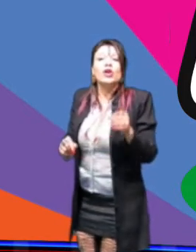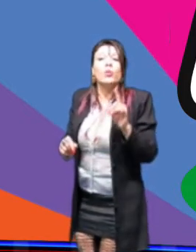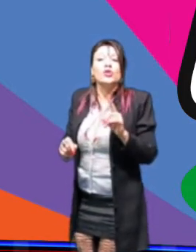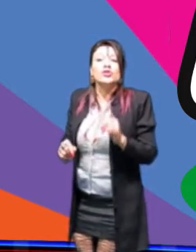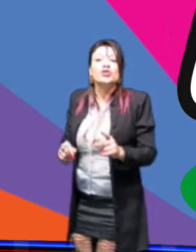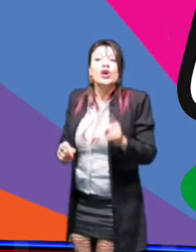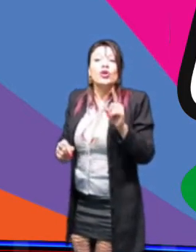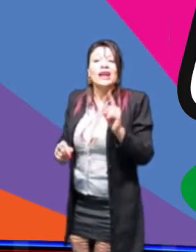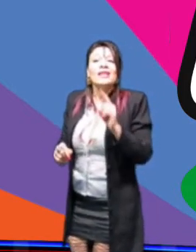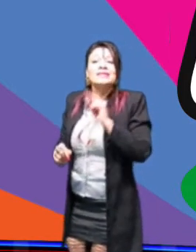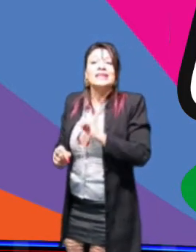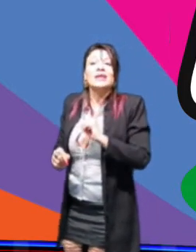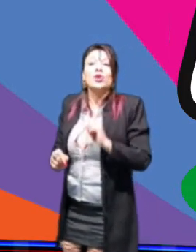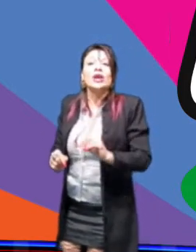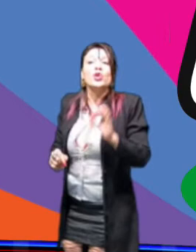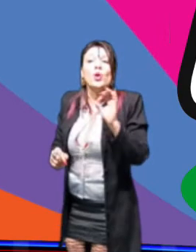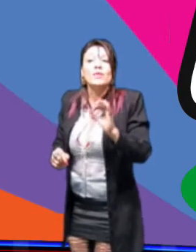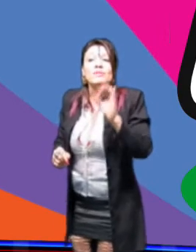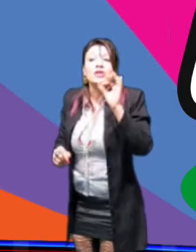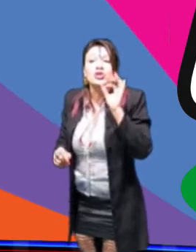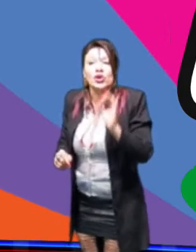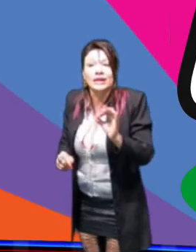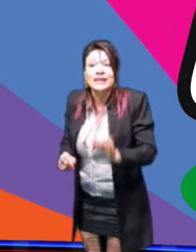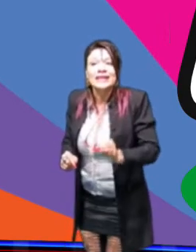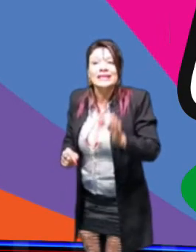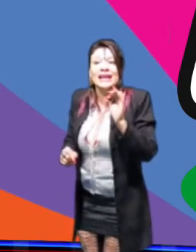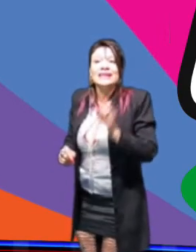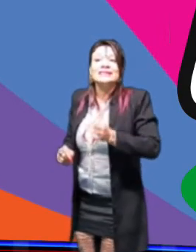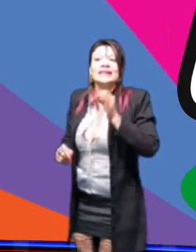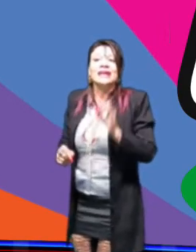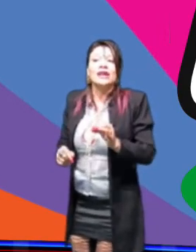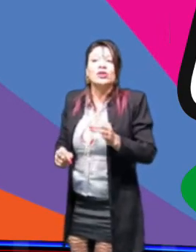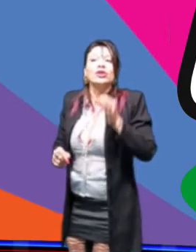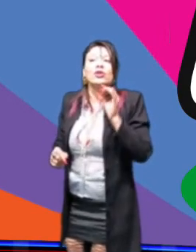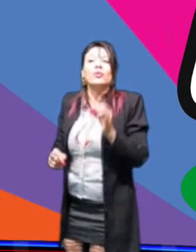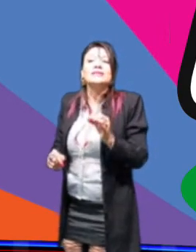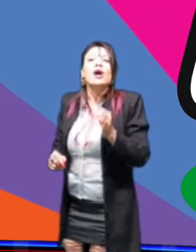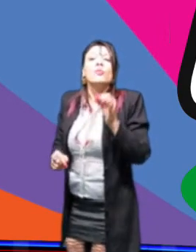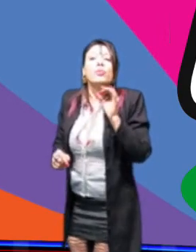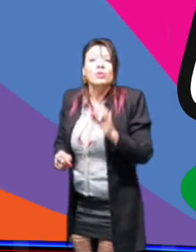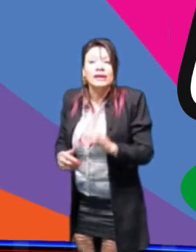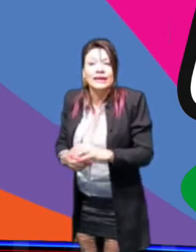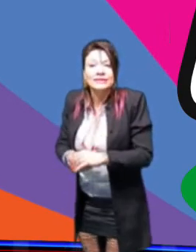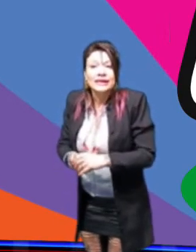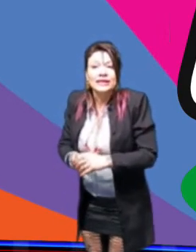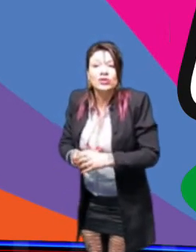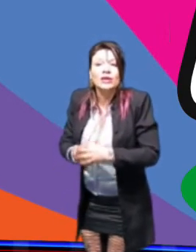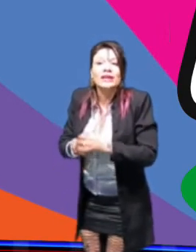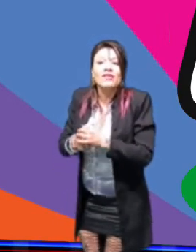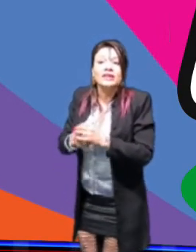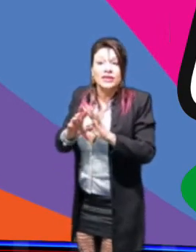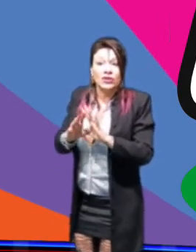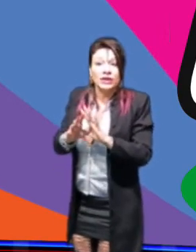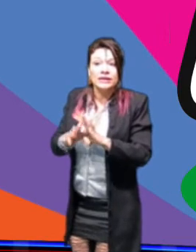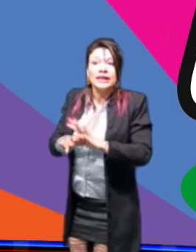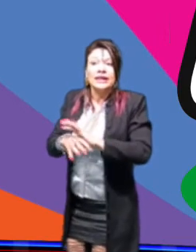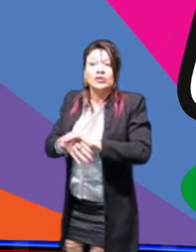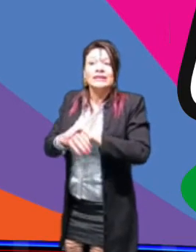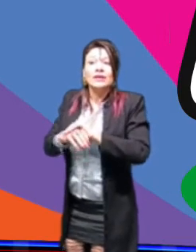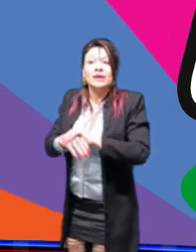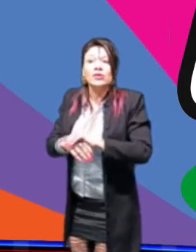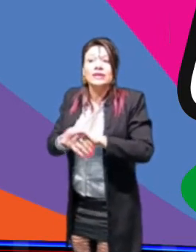bolsos, con nada más y nada menos que 9 millones del exsecretario de Obras públicas. Esto no es Netflix, dijo, ¿eh? La nota